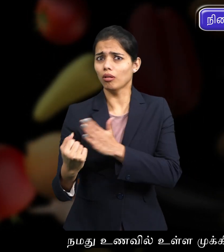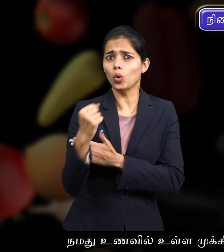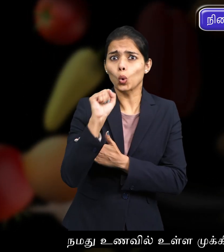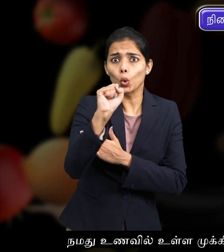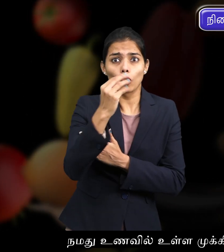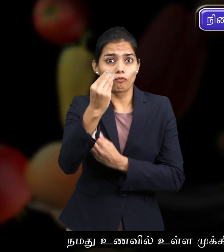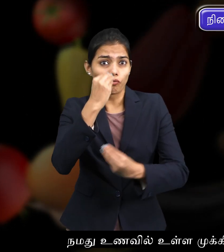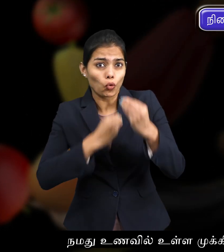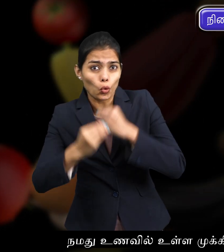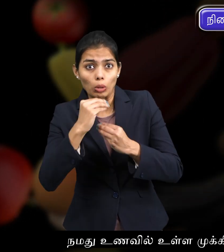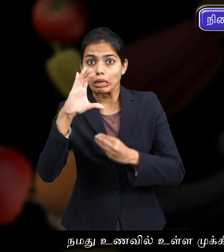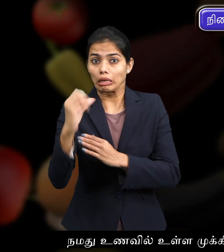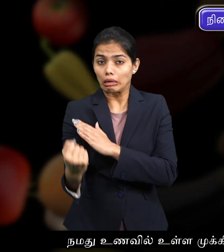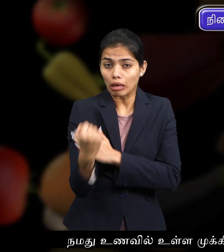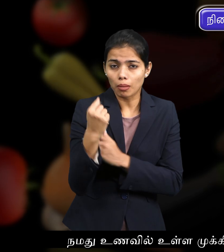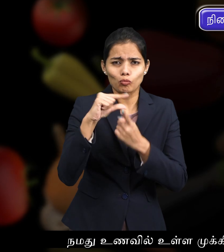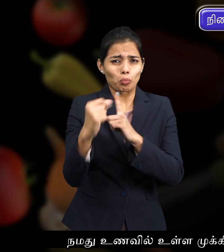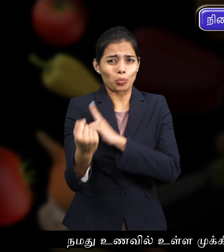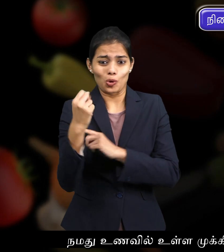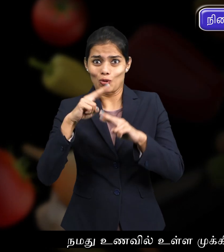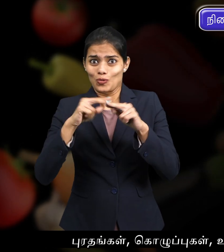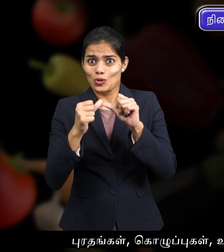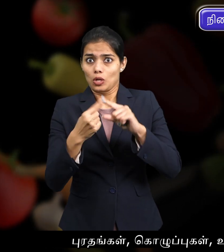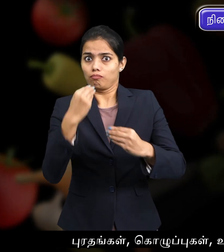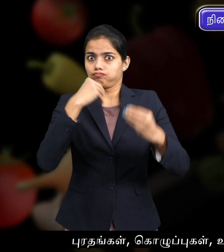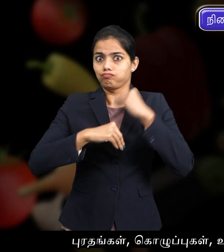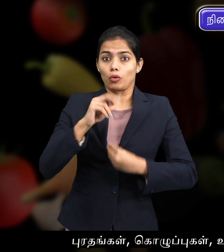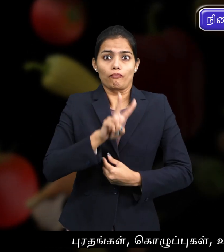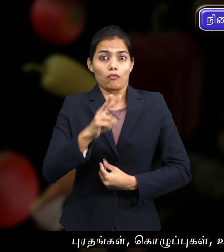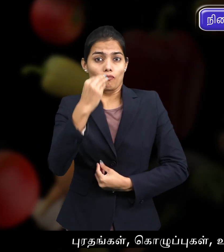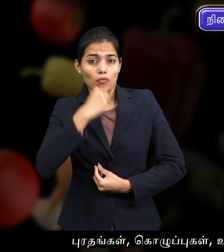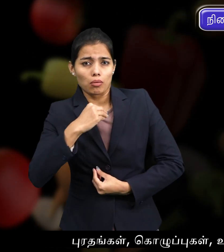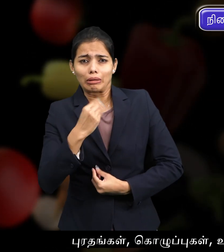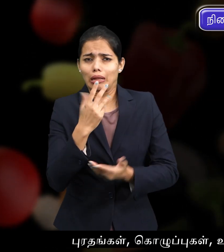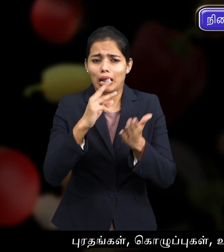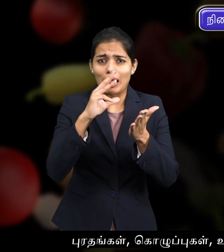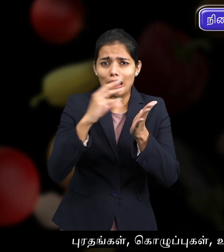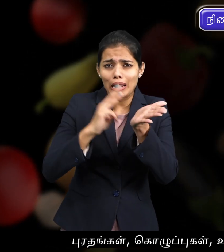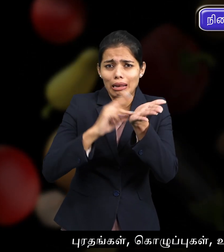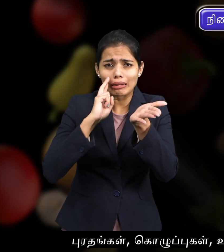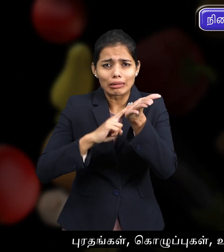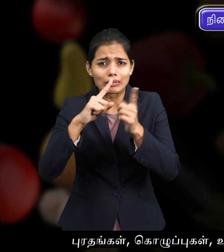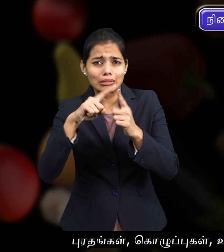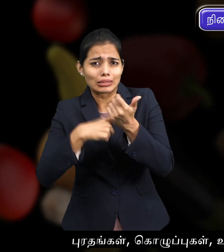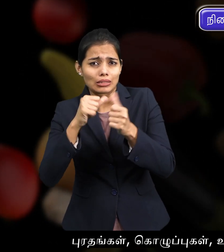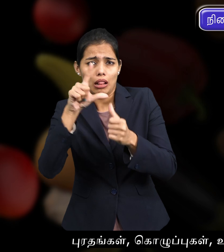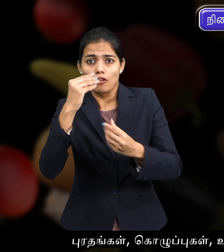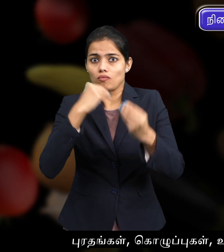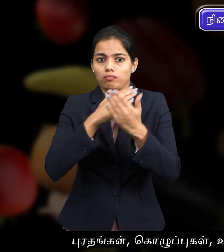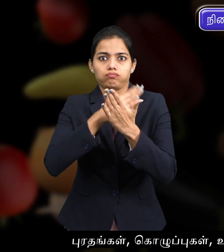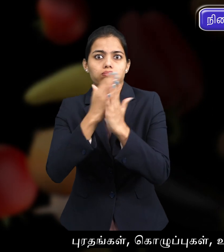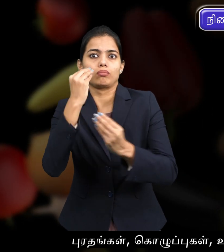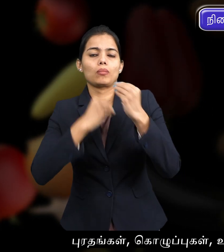நமது உணவில் உள்ள முக்கிய ஊட்டச்சத்துக்கள் மாவுச்சத்து, புரதங்கள், கொழுப்புக்கள், உயிர்ச்சத்து மற்றும் கனிமச்சத்து.